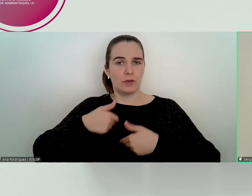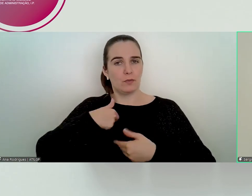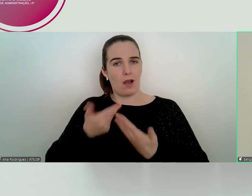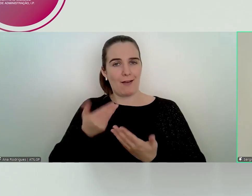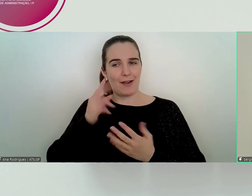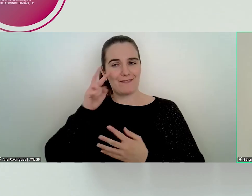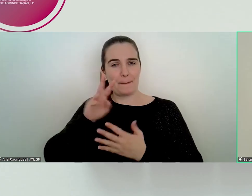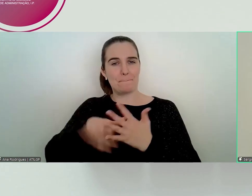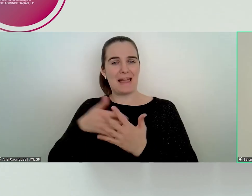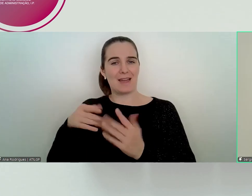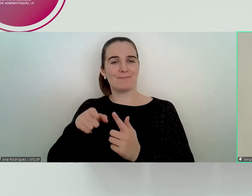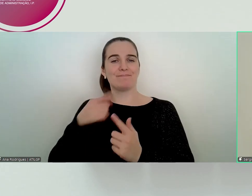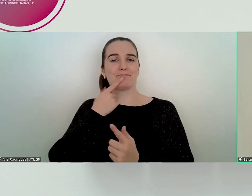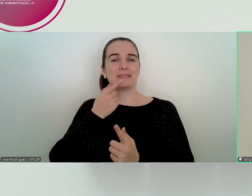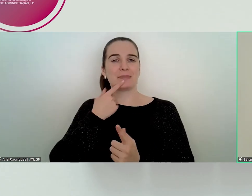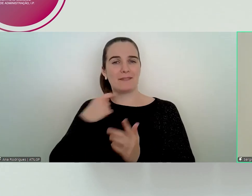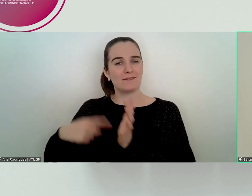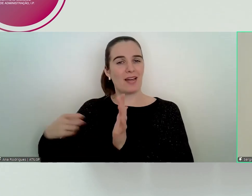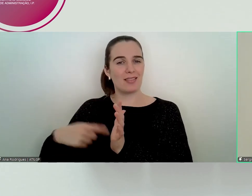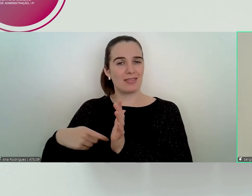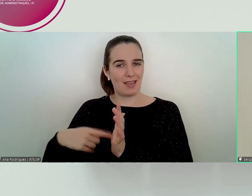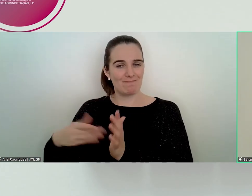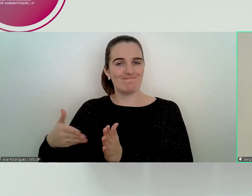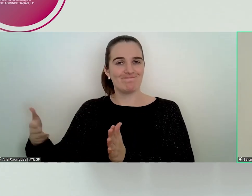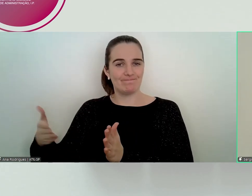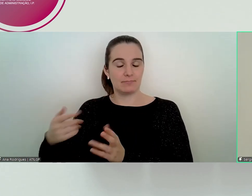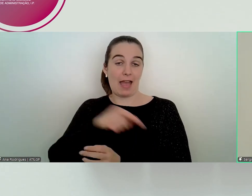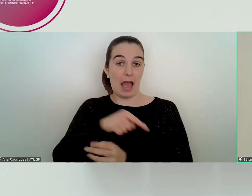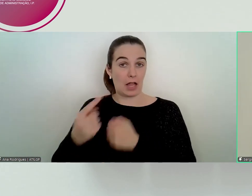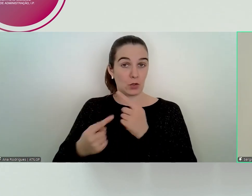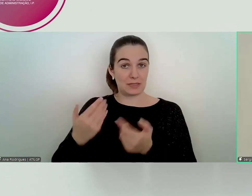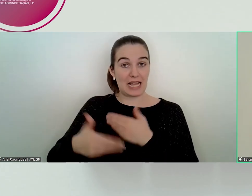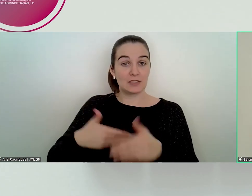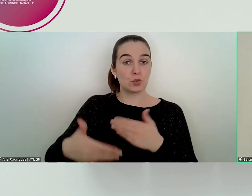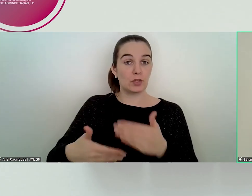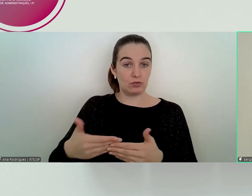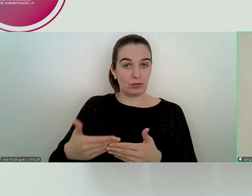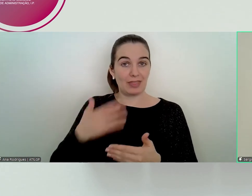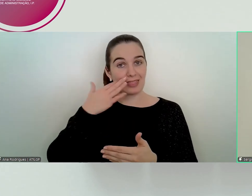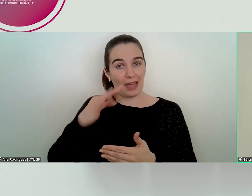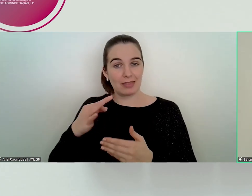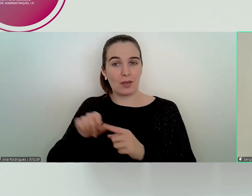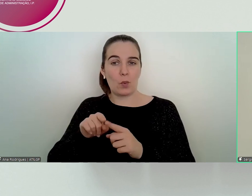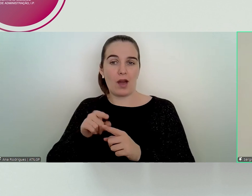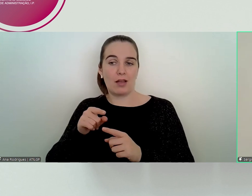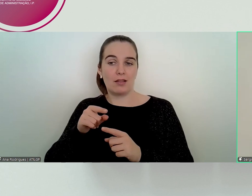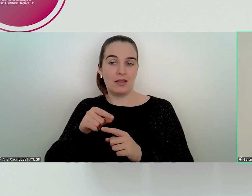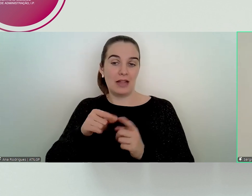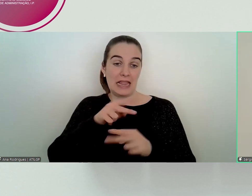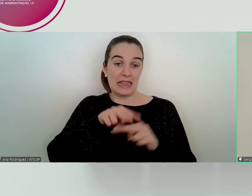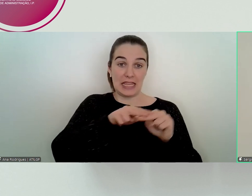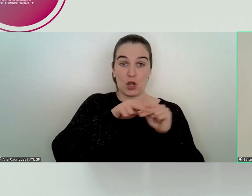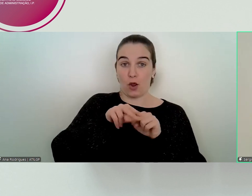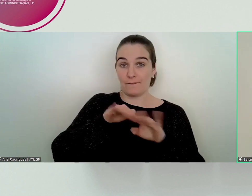este terceiro plano de ação e ter aqui algumas ações que são ações que visam, de alguma forma, responder a algumas